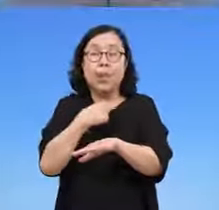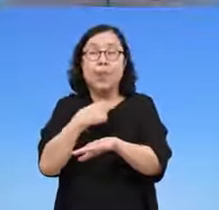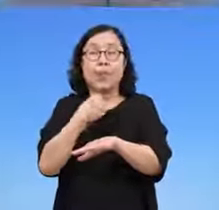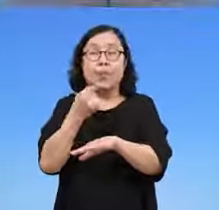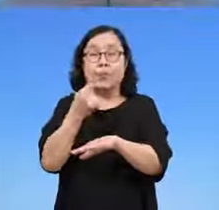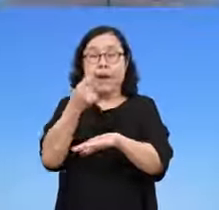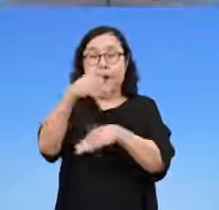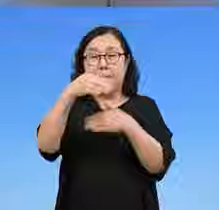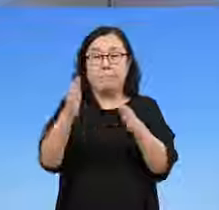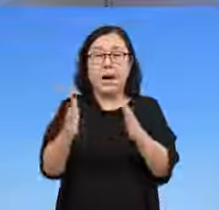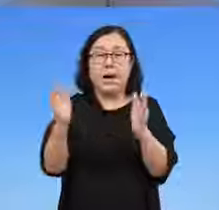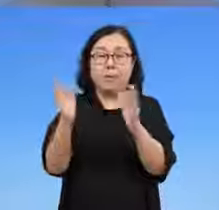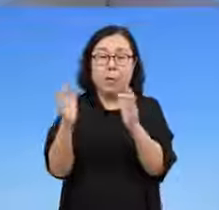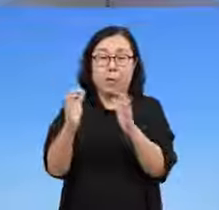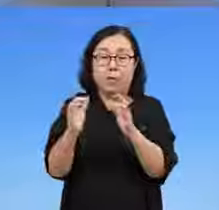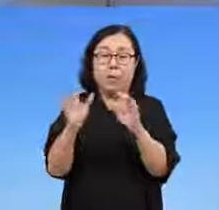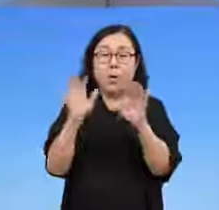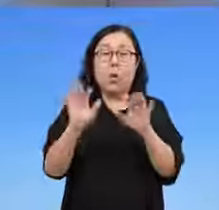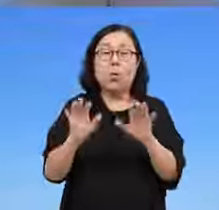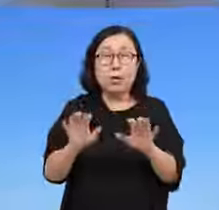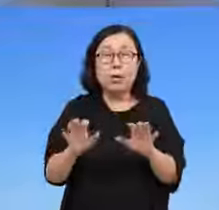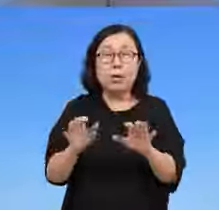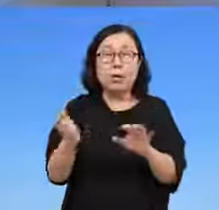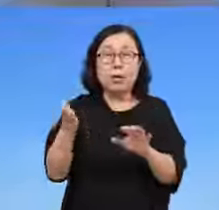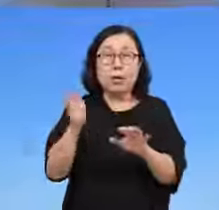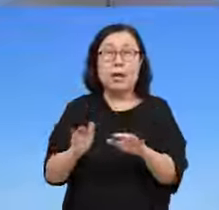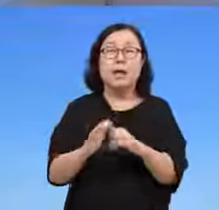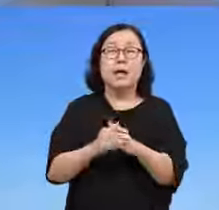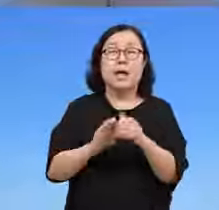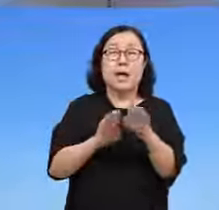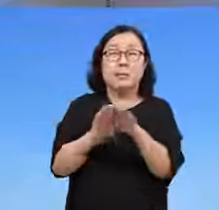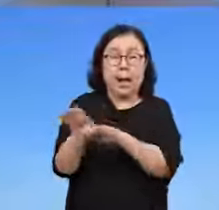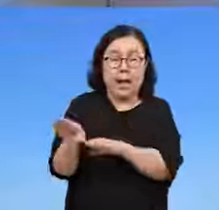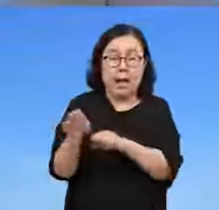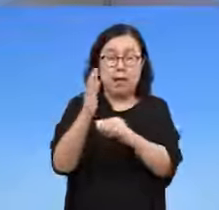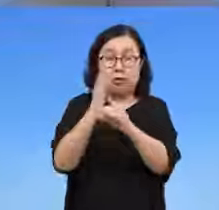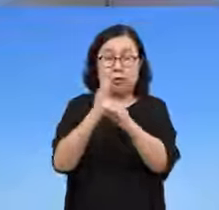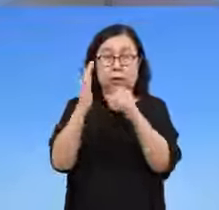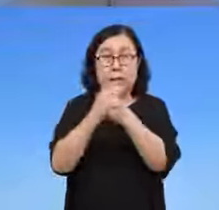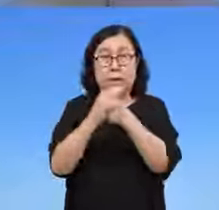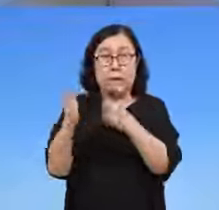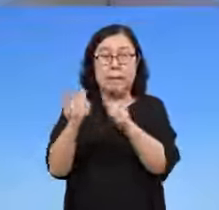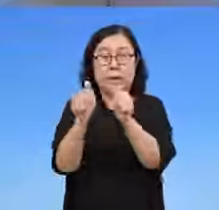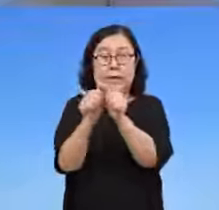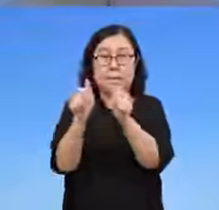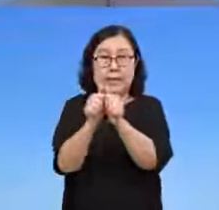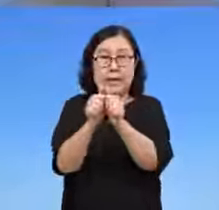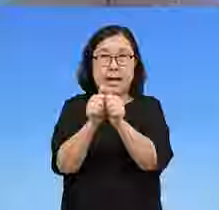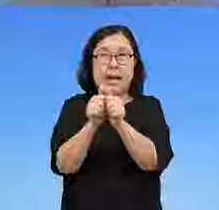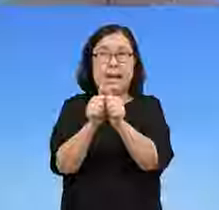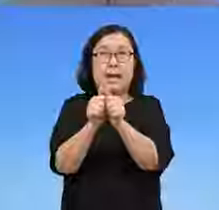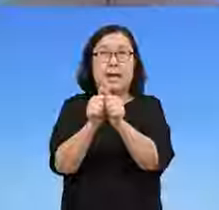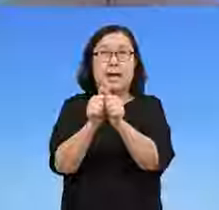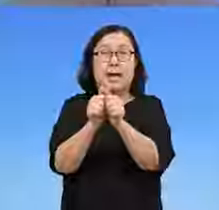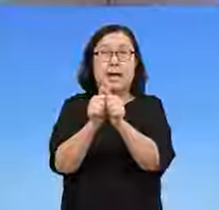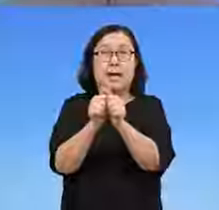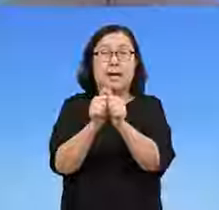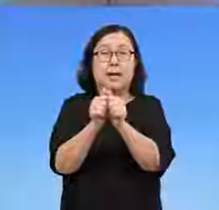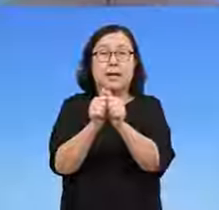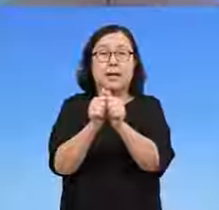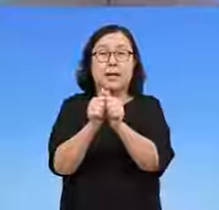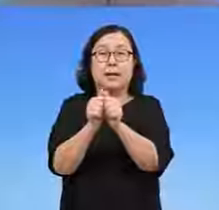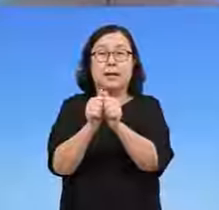코로나 바이러스가 터지기 전에 그때가 이제 그 방학 중이니까, 그래서 우리 남자 그